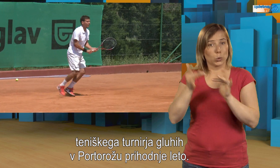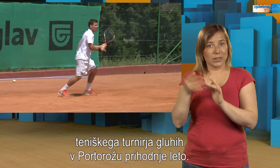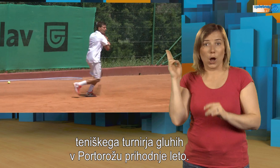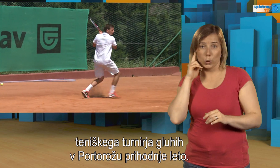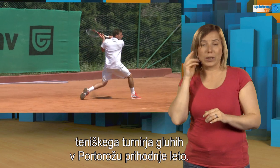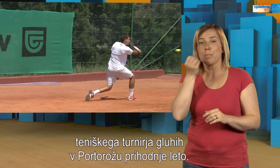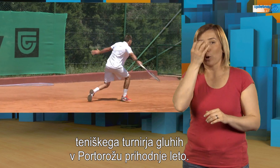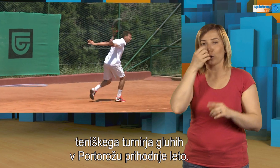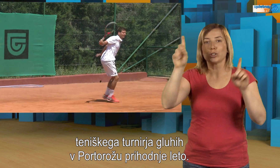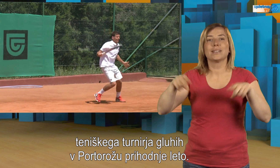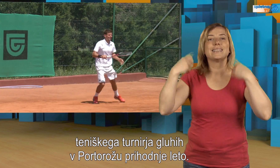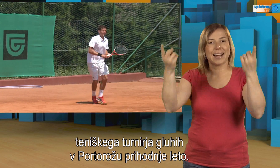Portorožu prihodnje leto.